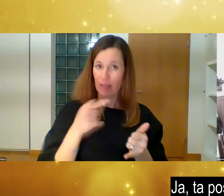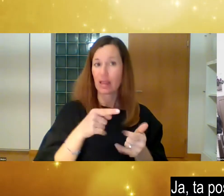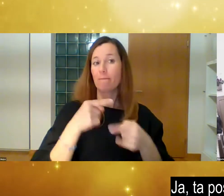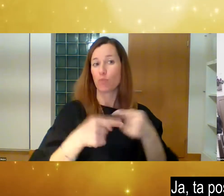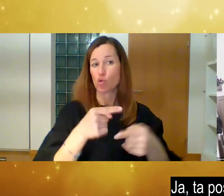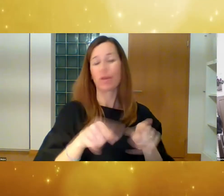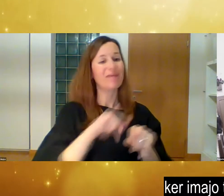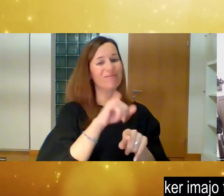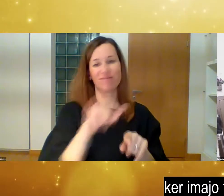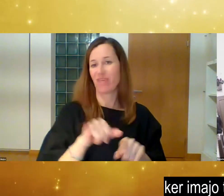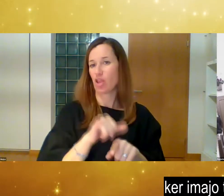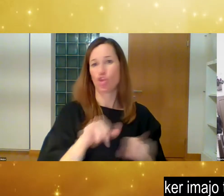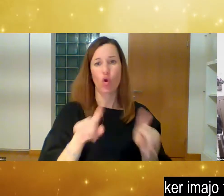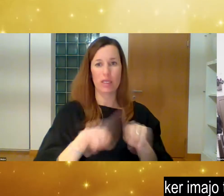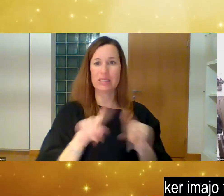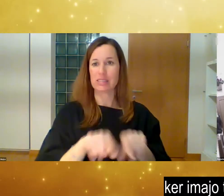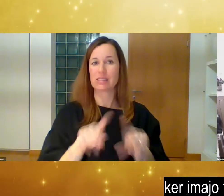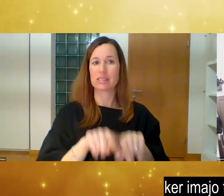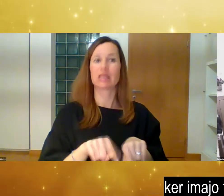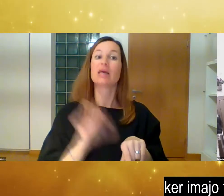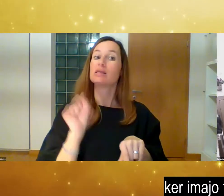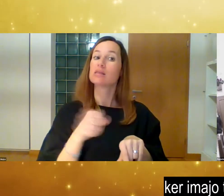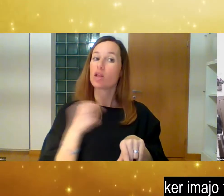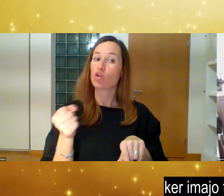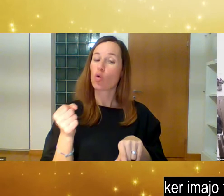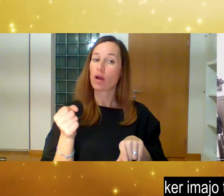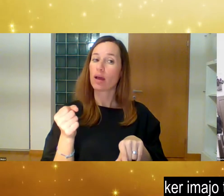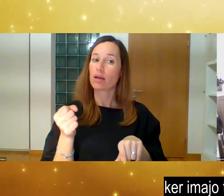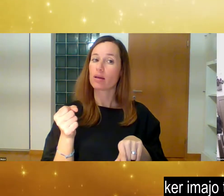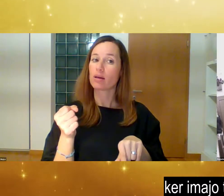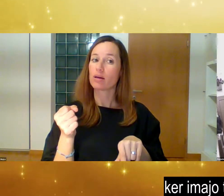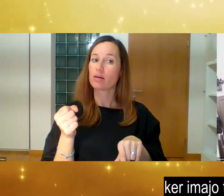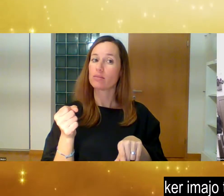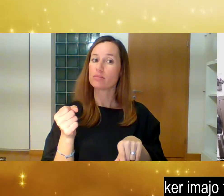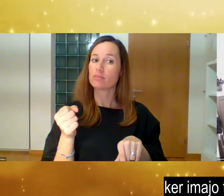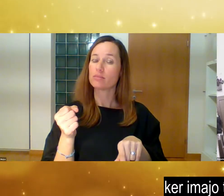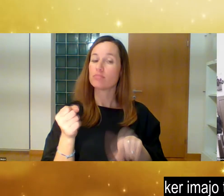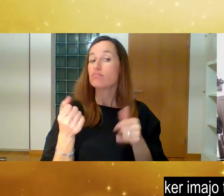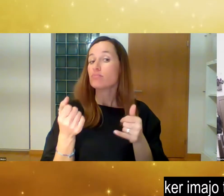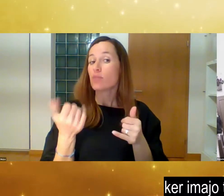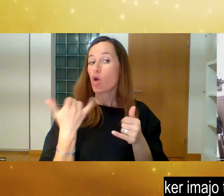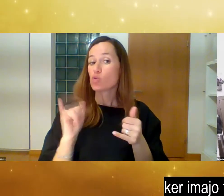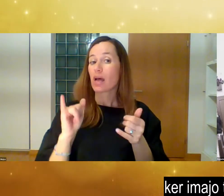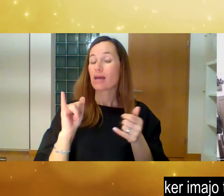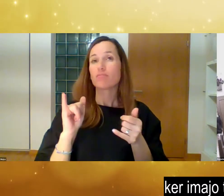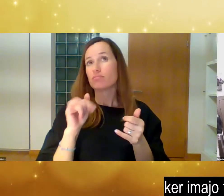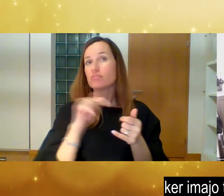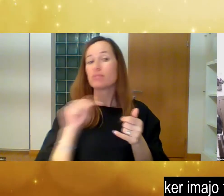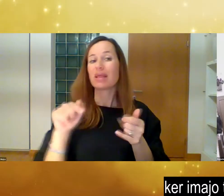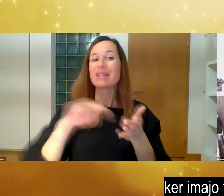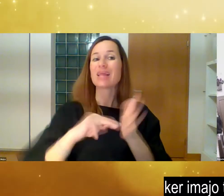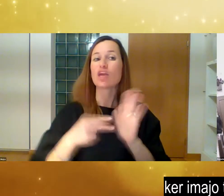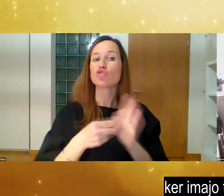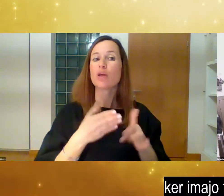vedno isti, zaradi tega, ker vsak, bom rekla, tehnični pripomočki imajo